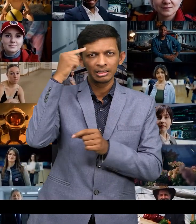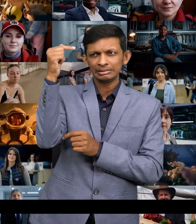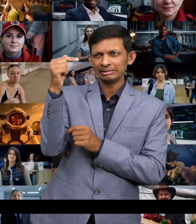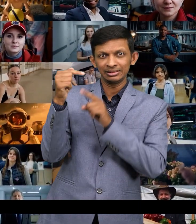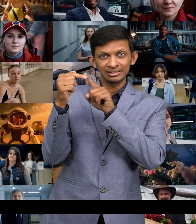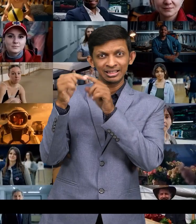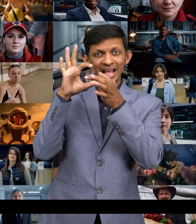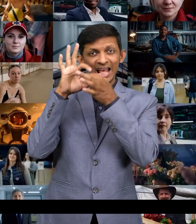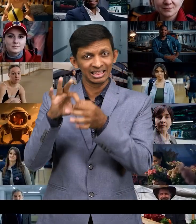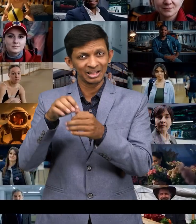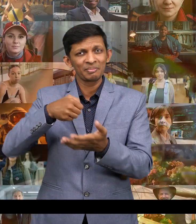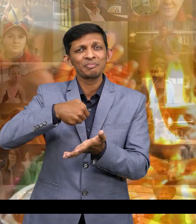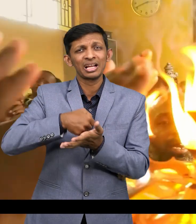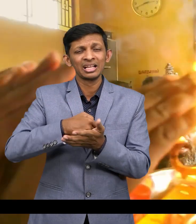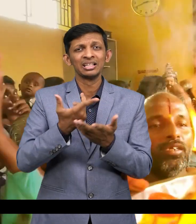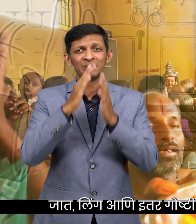धर्म,